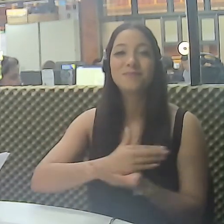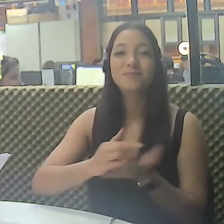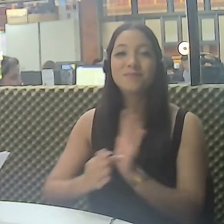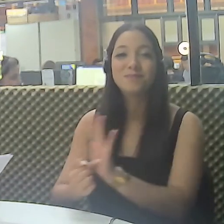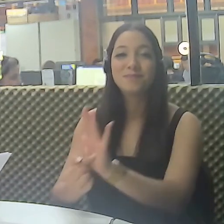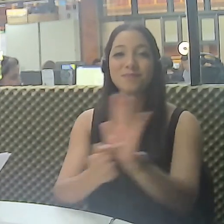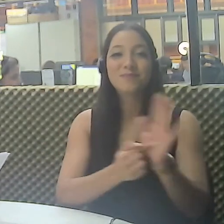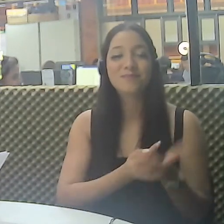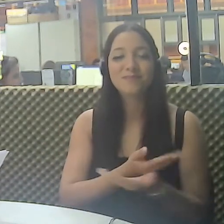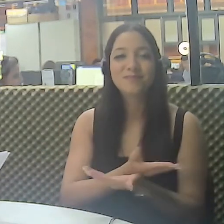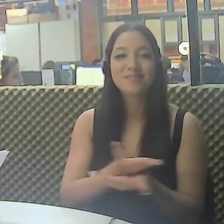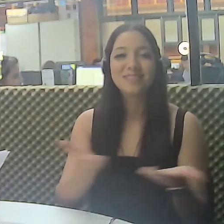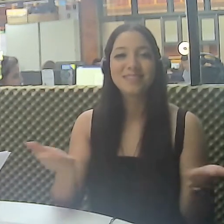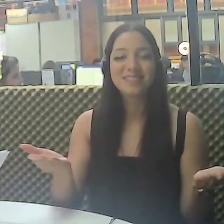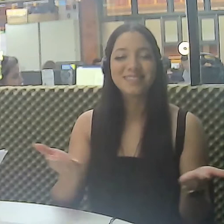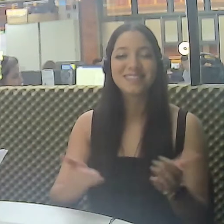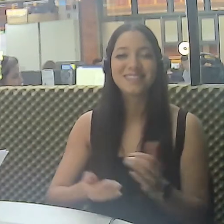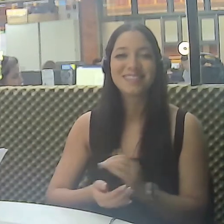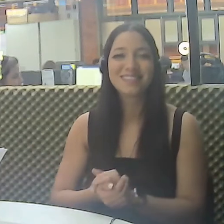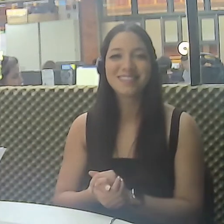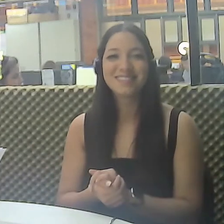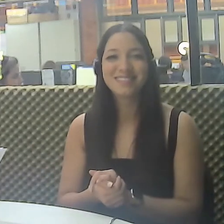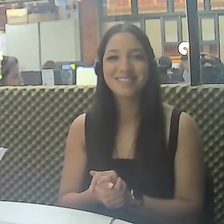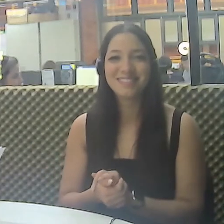Uberlândia no ar pra você.